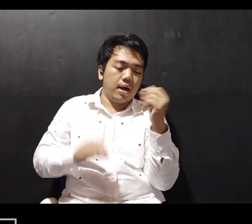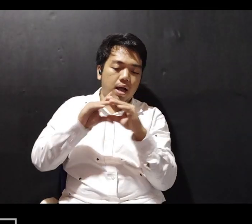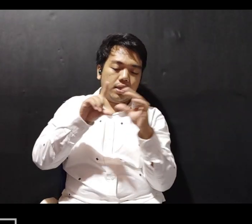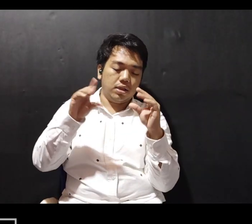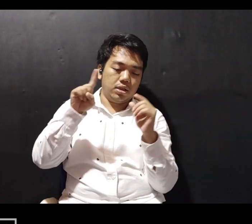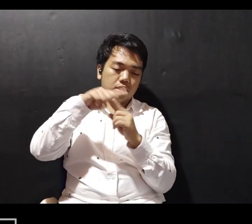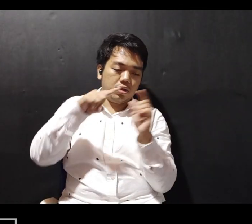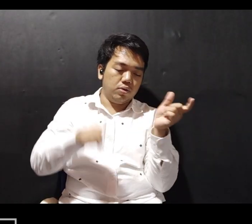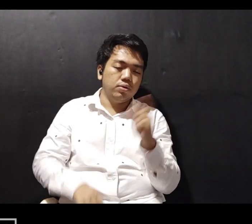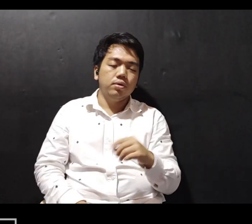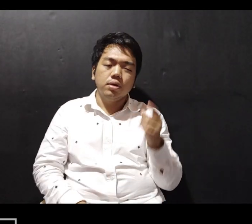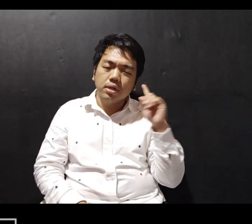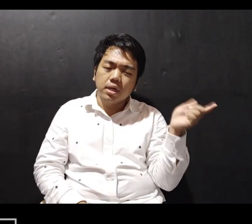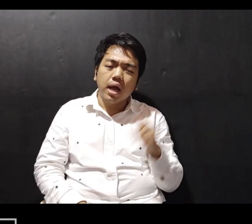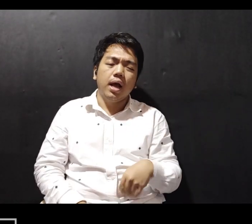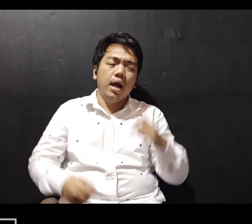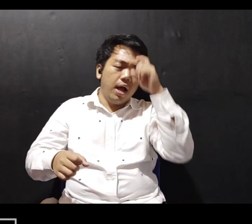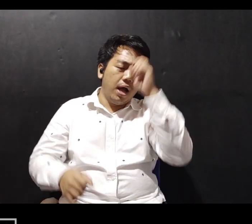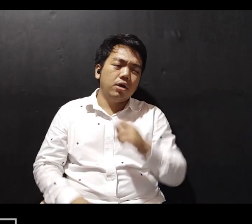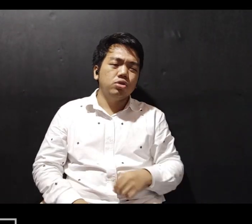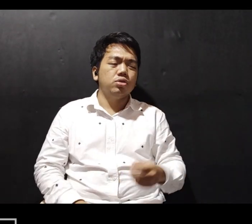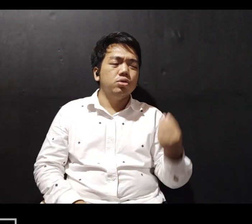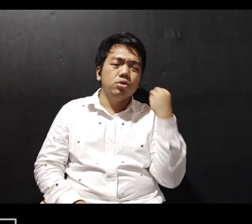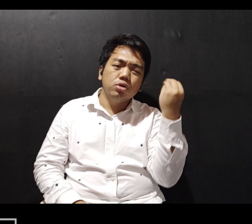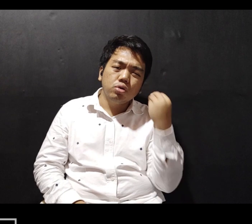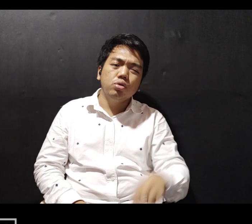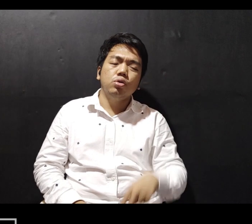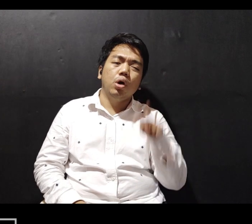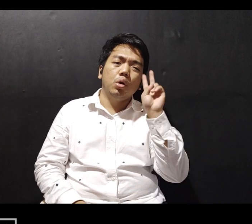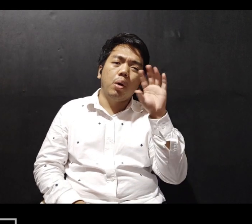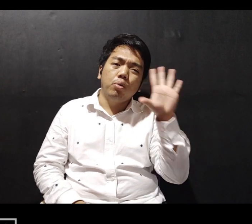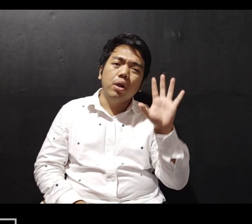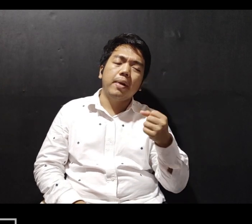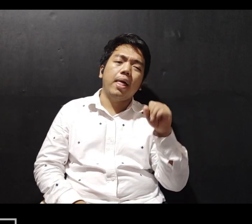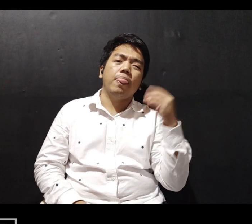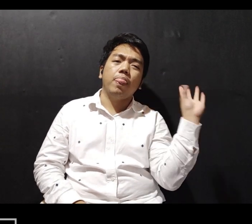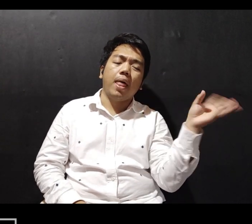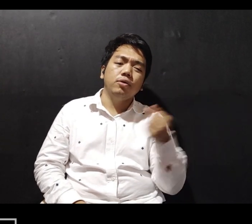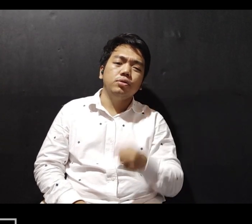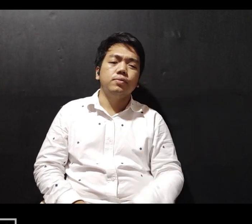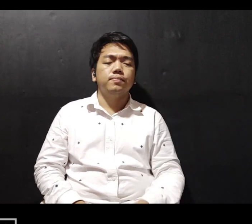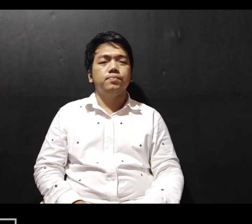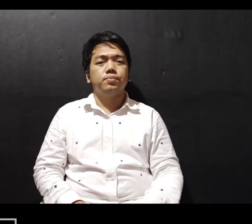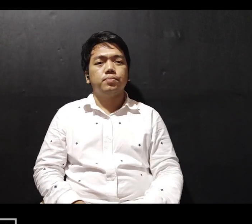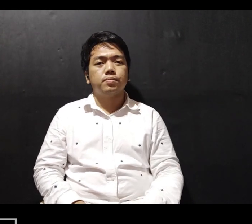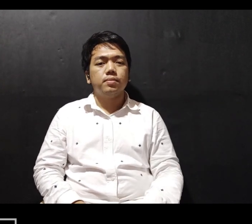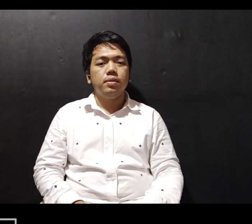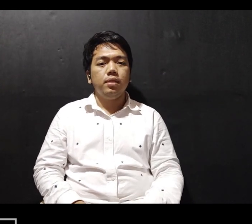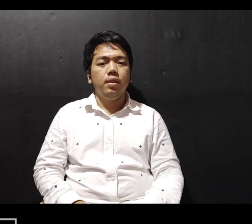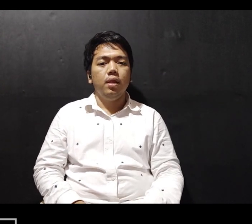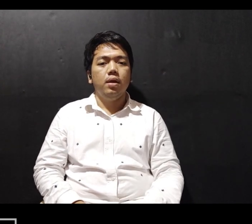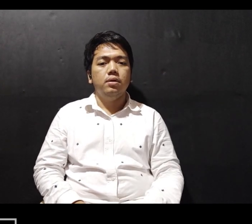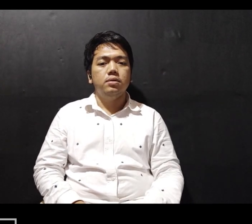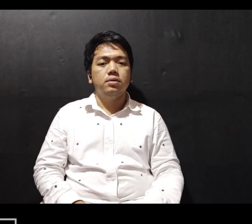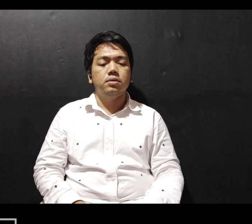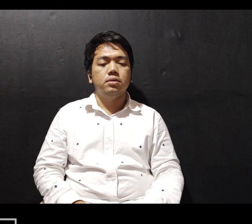wanita yang such a time as this, di mana Tuhan tempatkan dia untuk menyelamatkan orang Israel dari pembantaian massal